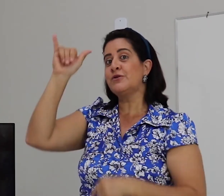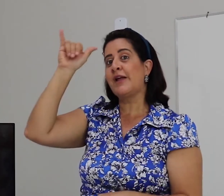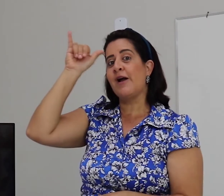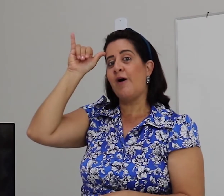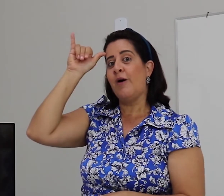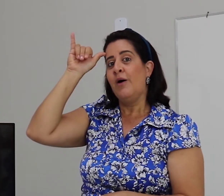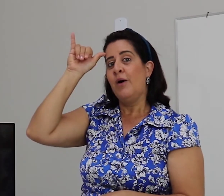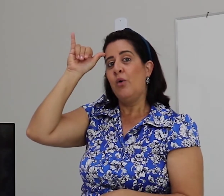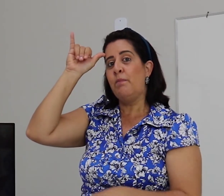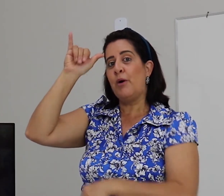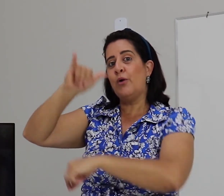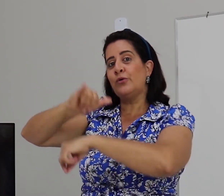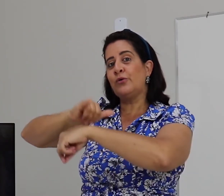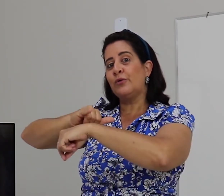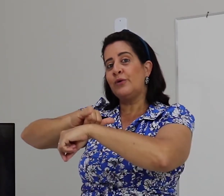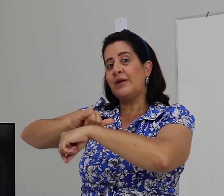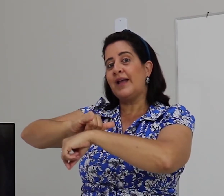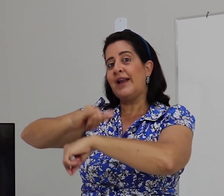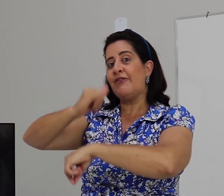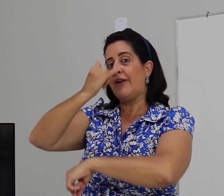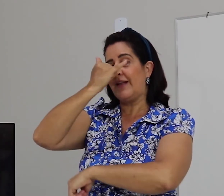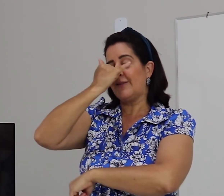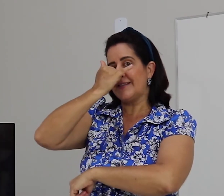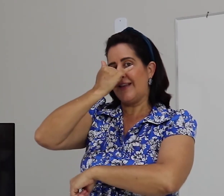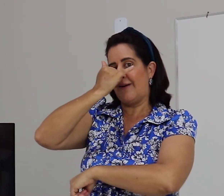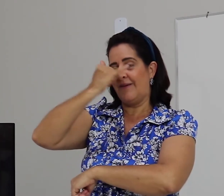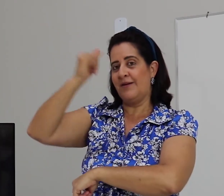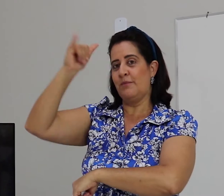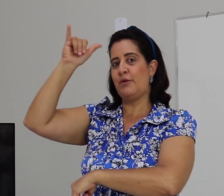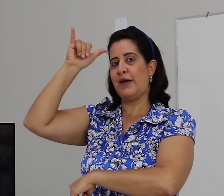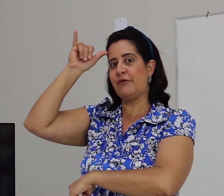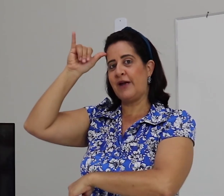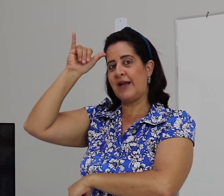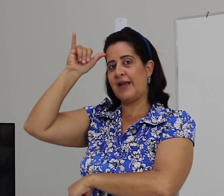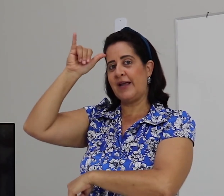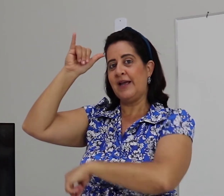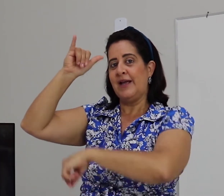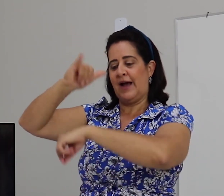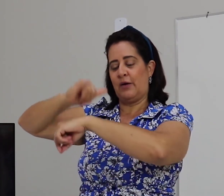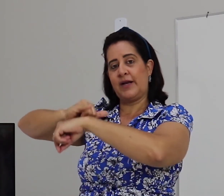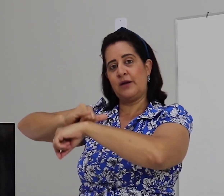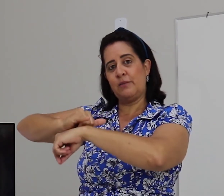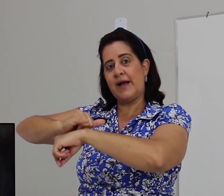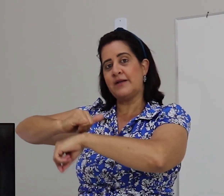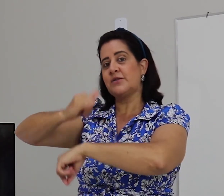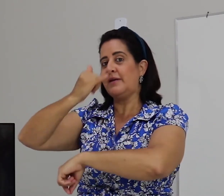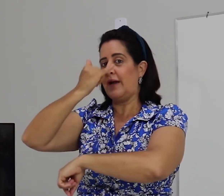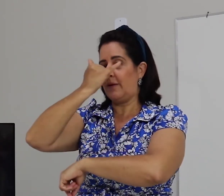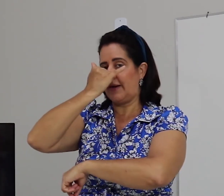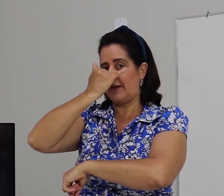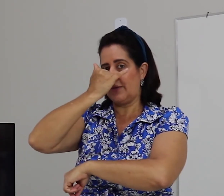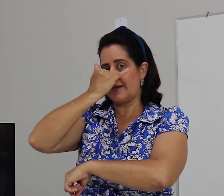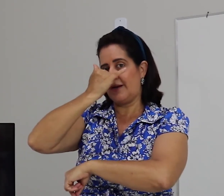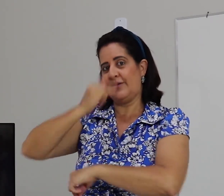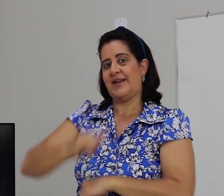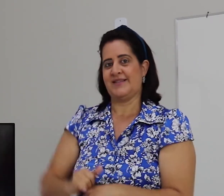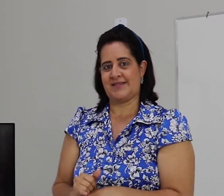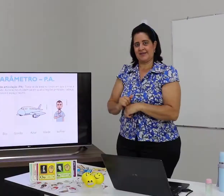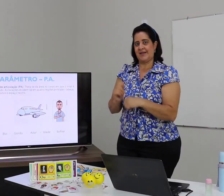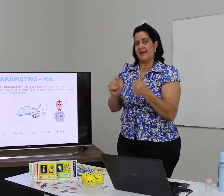que? Ó, o ponto que ele é feito o sinal. Primeiro foi aqui, agora aqui no braço e agora aqui o azar no nariz.